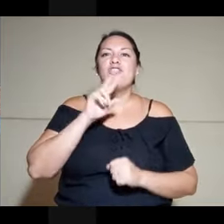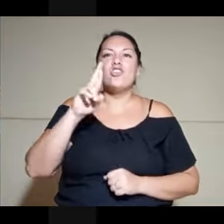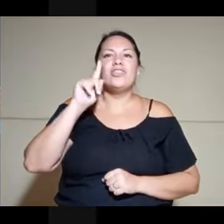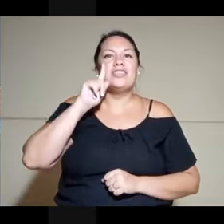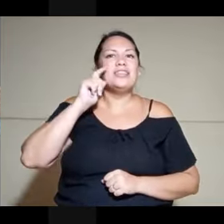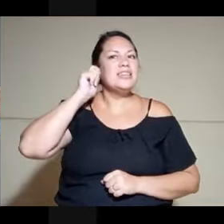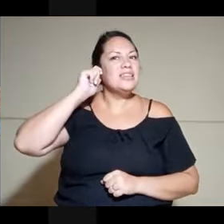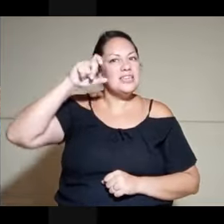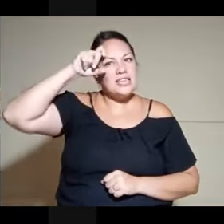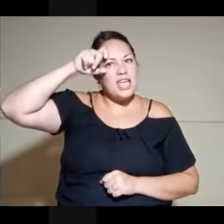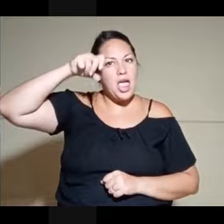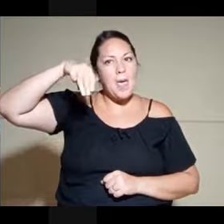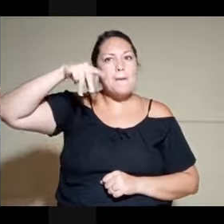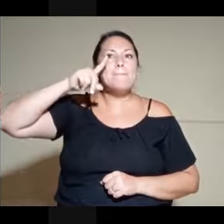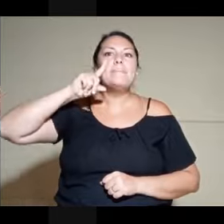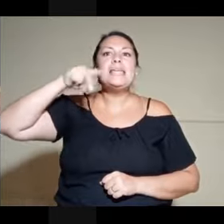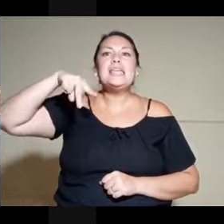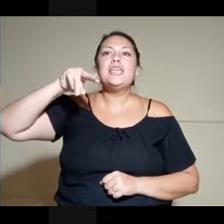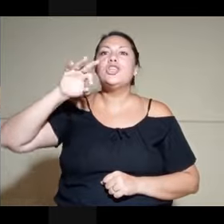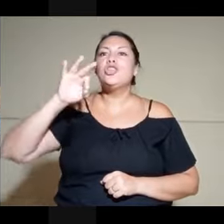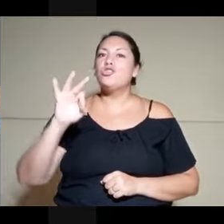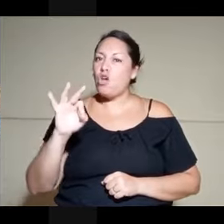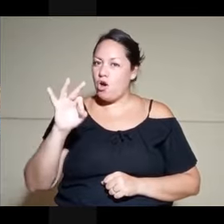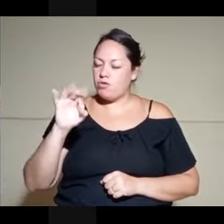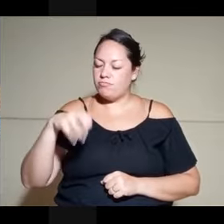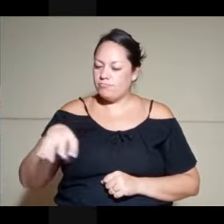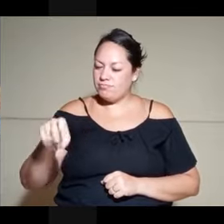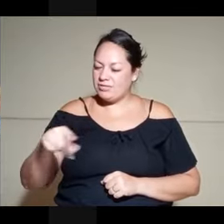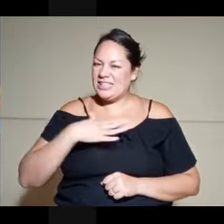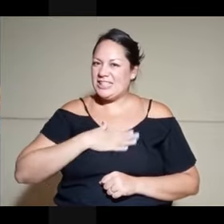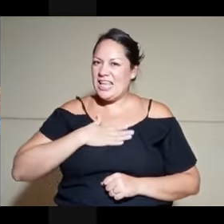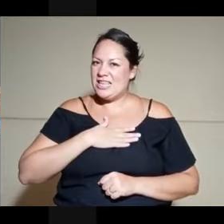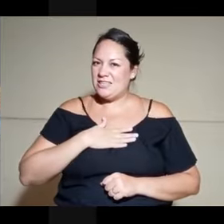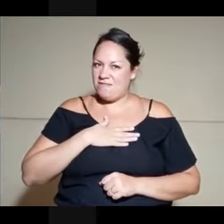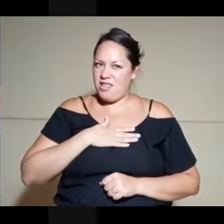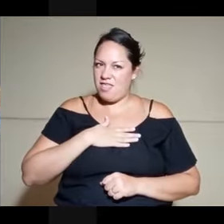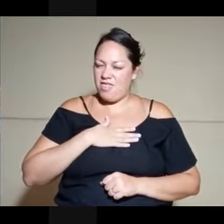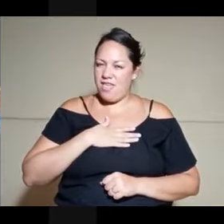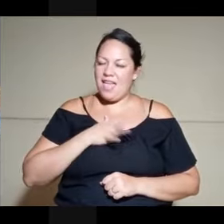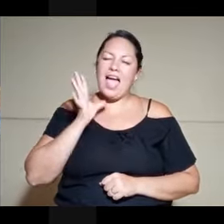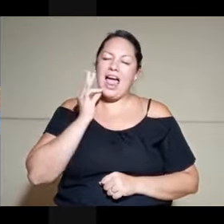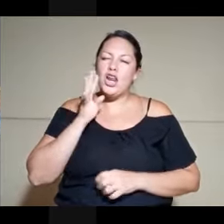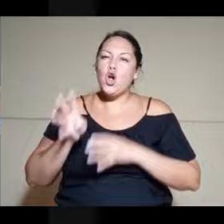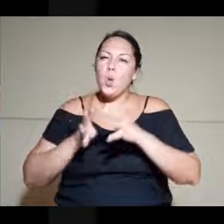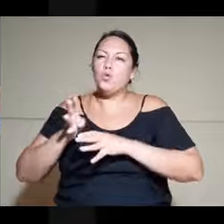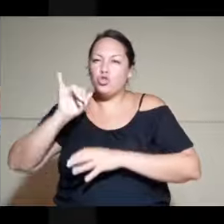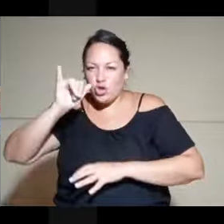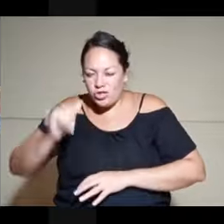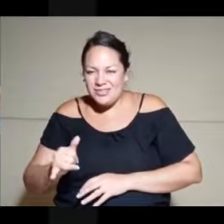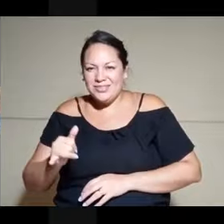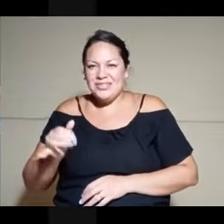¿Sí? Entonces todo eso hace el nervio trigémino, nos da la sensibilidad a la cara con sus